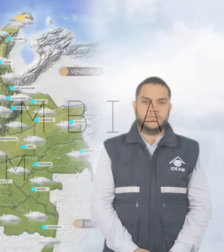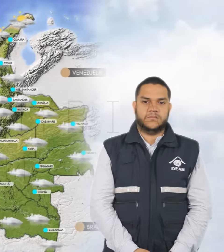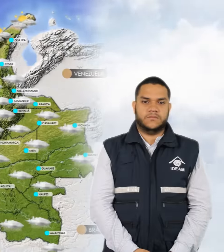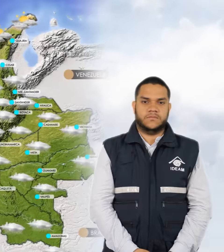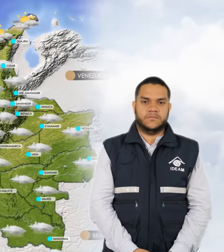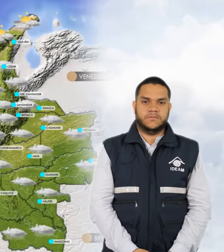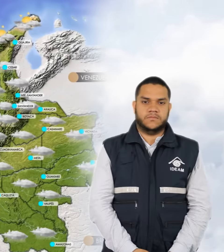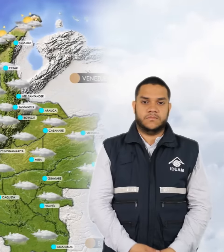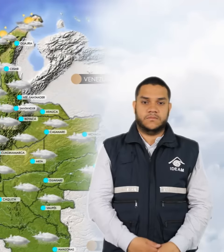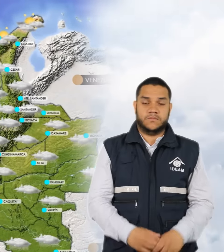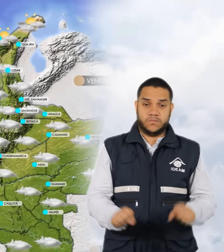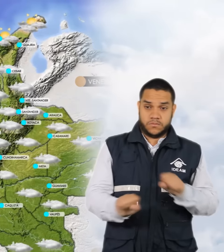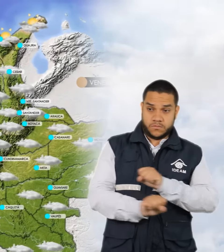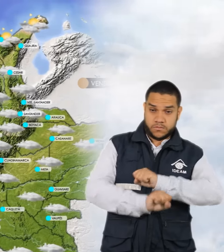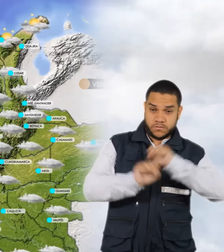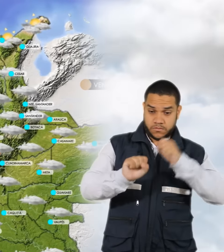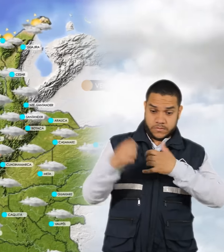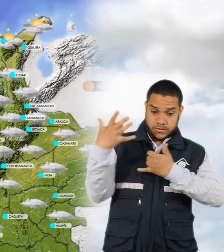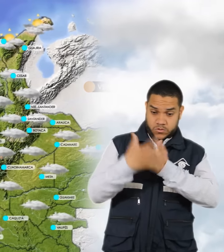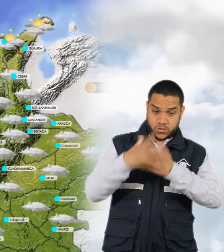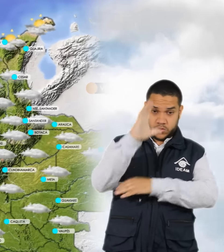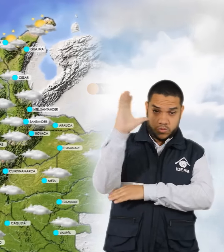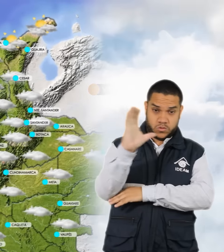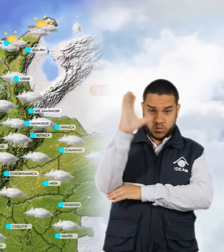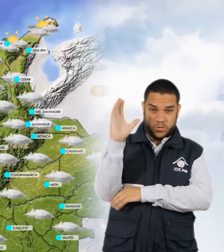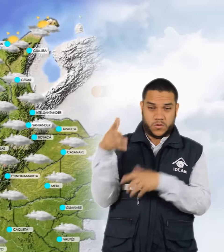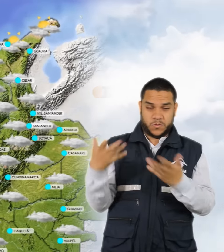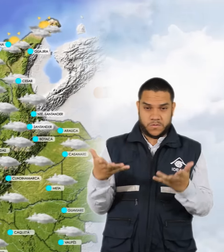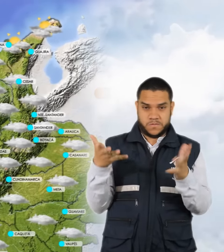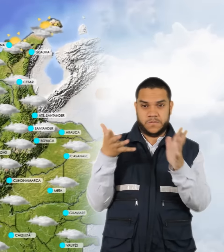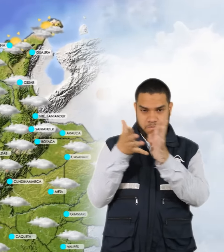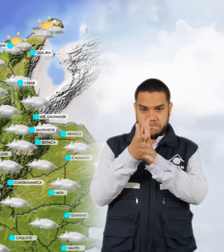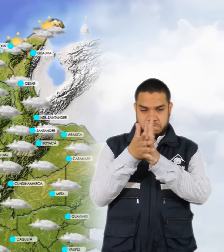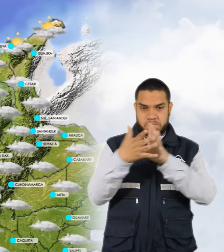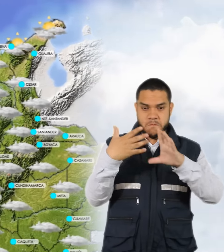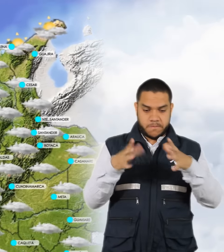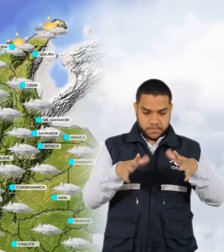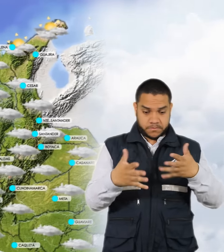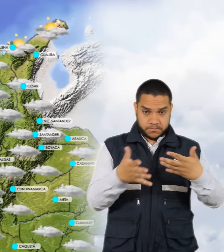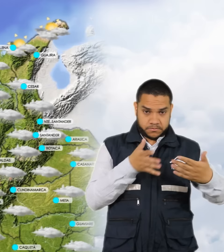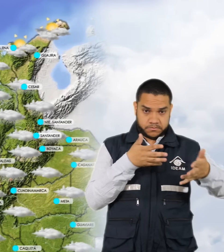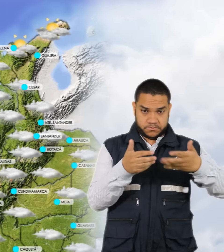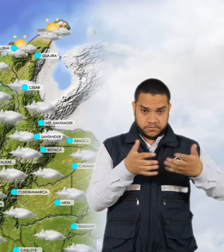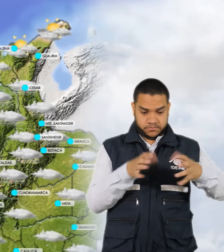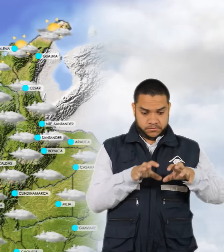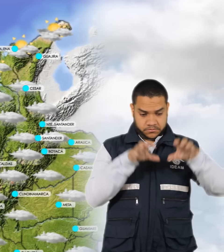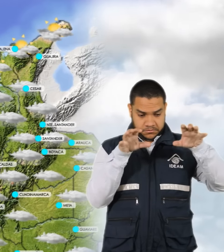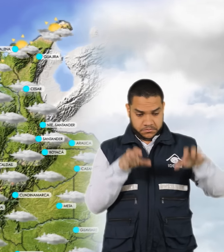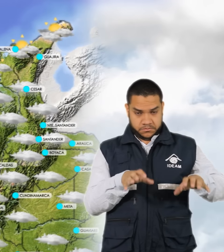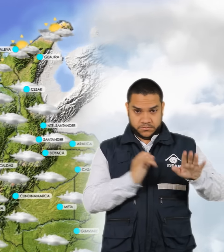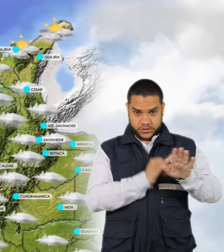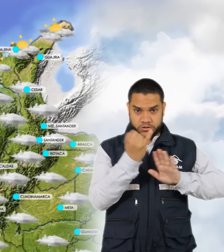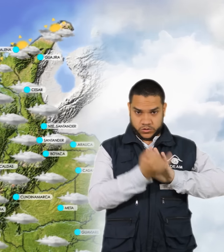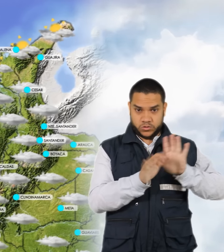Para las horas de la mañana a nivel nacional tendremos las siguientes condiciones. En el archipiélago de San Andrés y Providencia